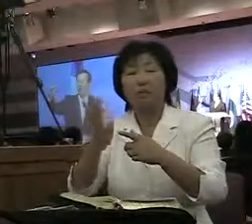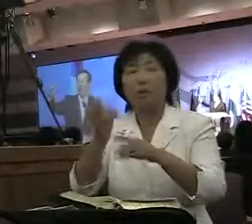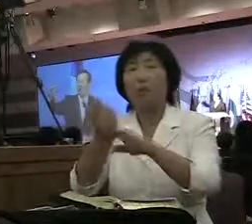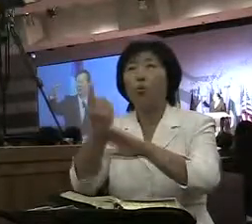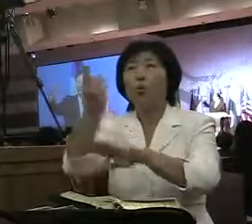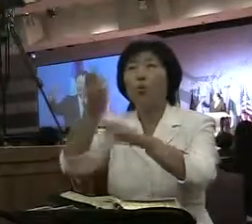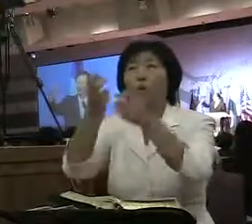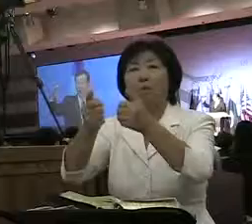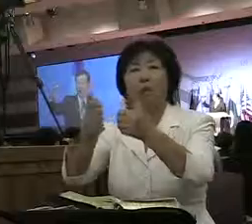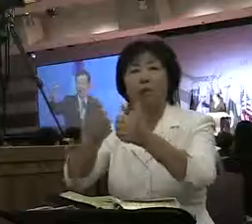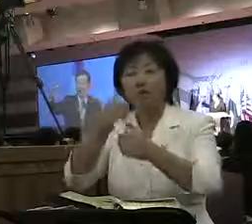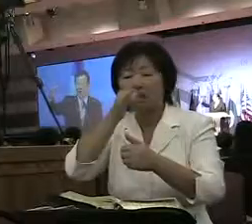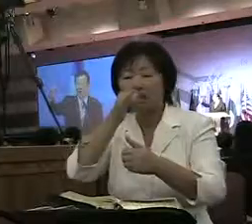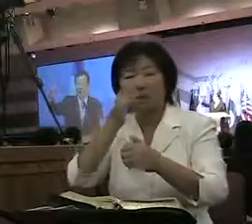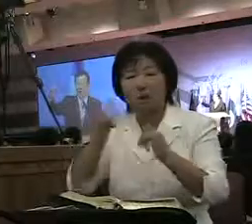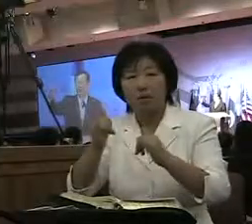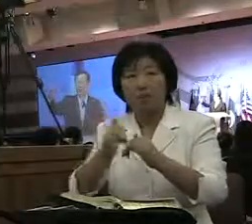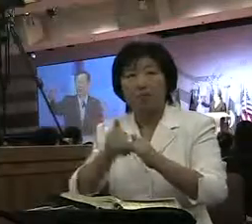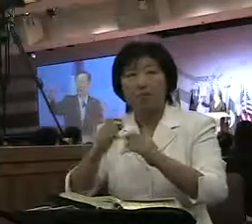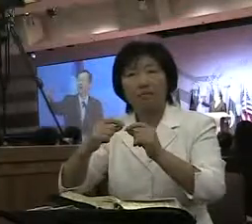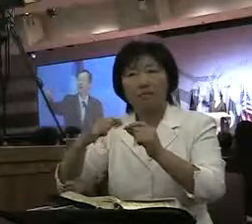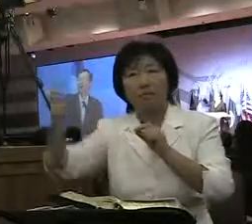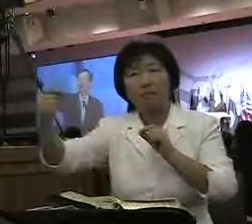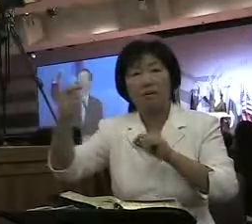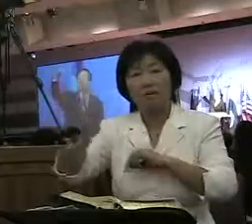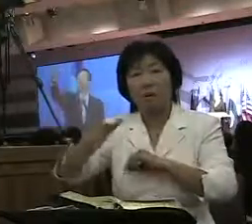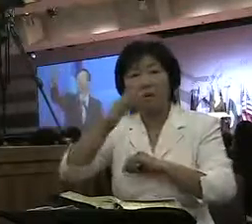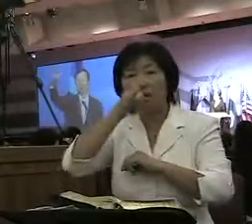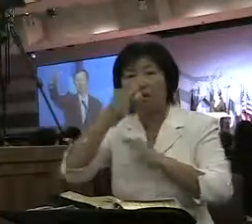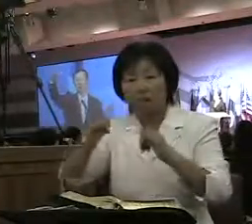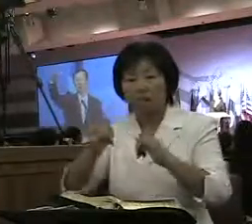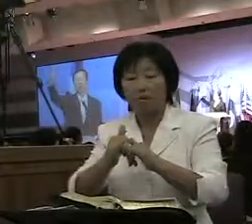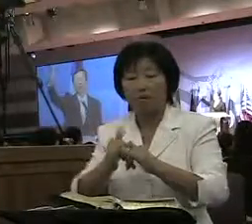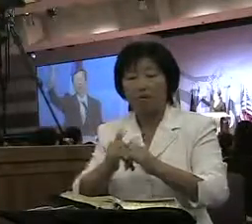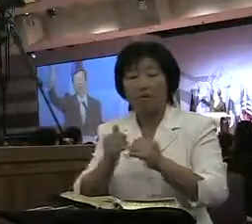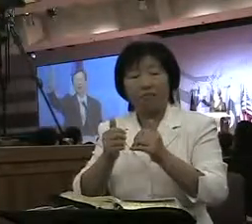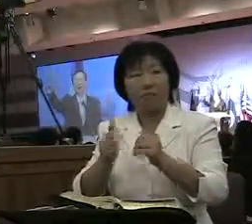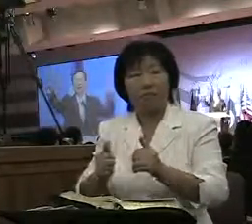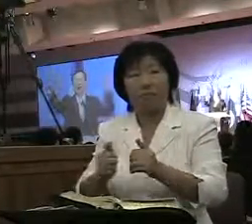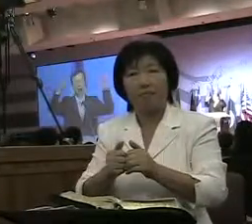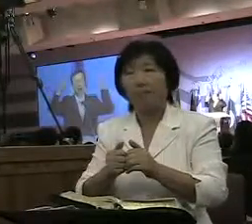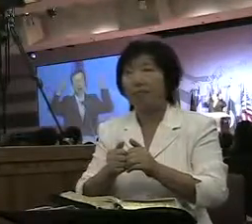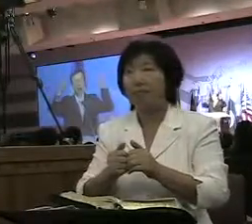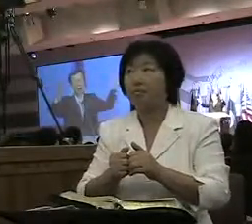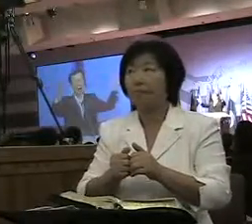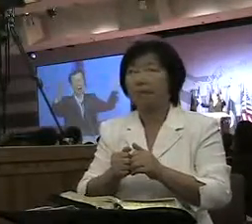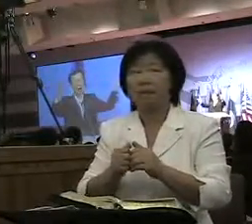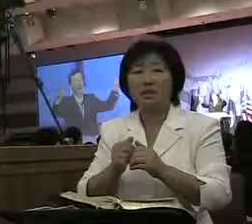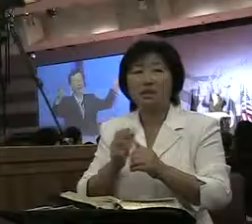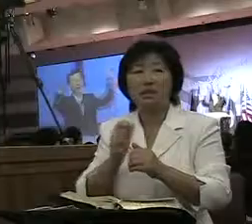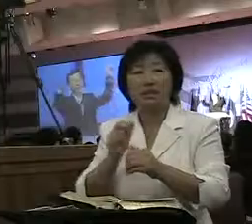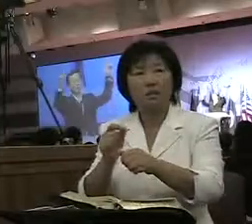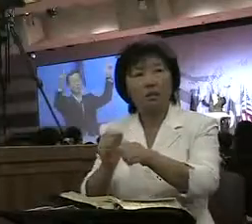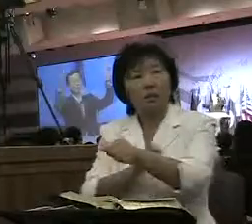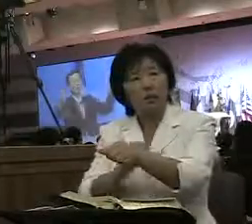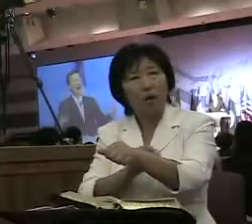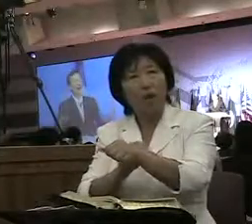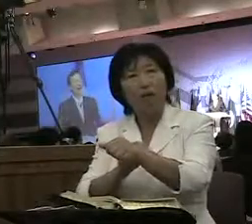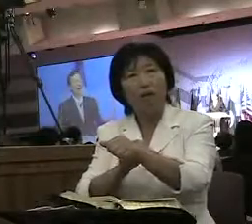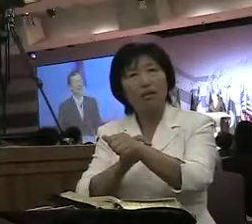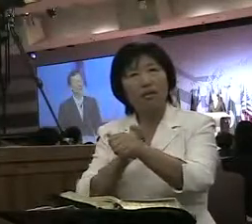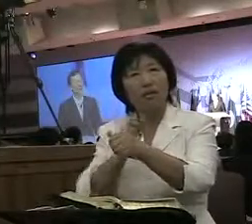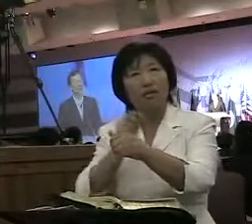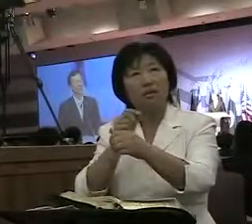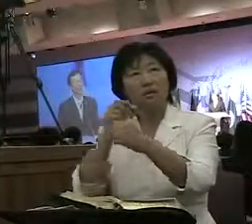갈 수 있는 사람들은 커넥션과 파워가 있는 사람들이에요. 그 위에 있는 법정, 수프림 콜트 같은 아주 특수한 케이스들만